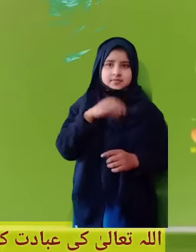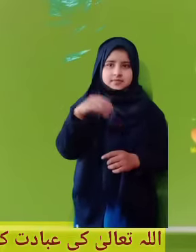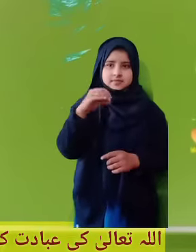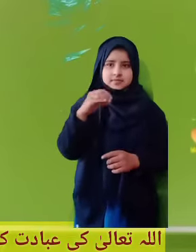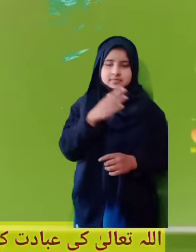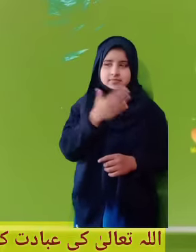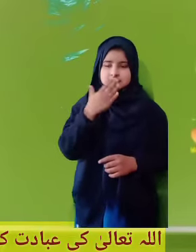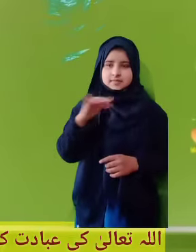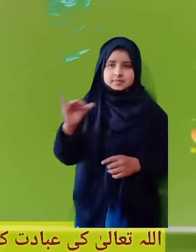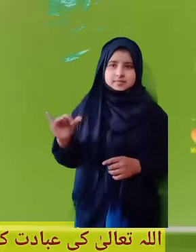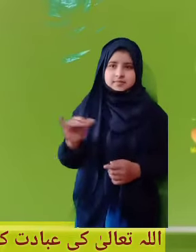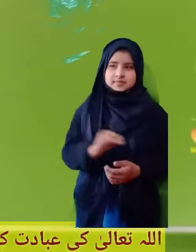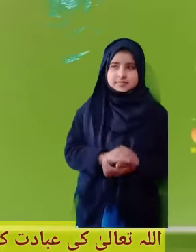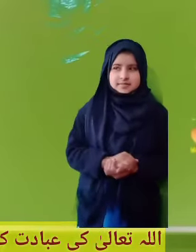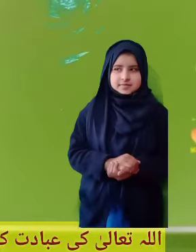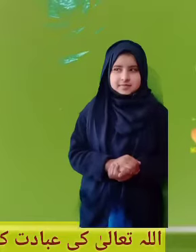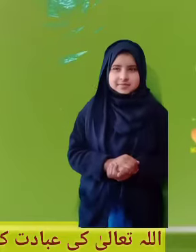जाता है।